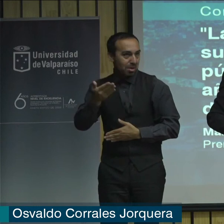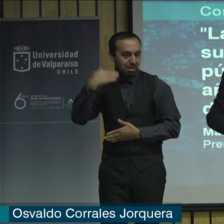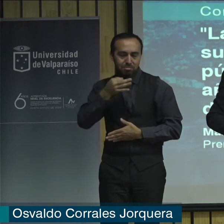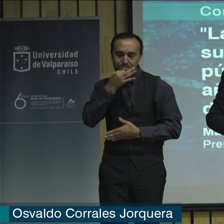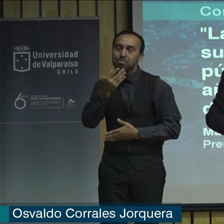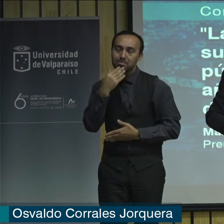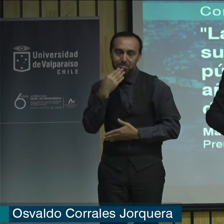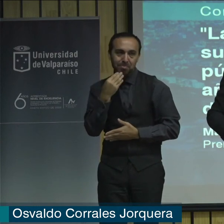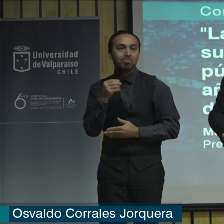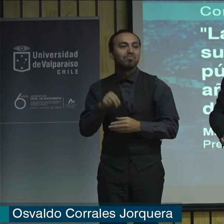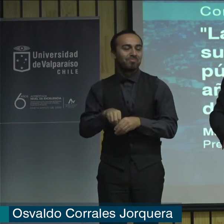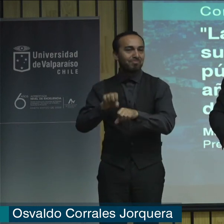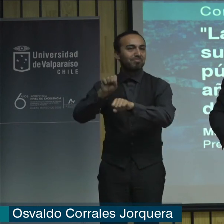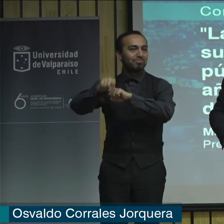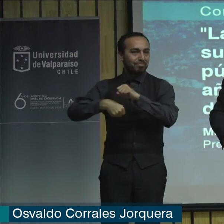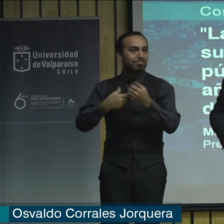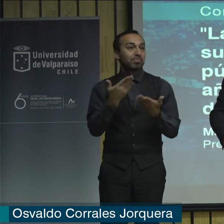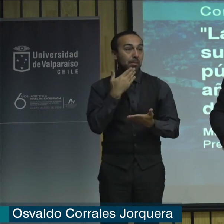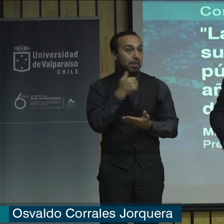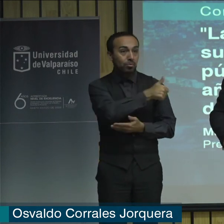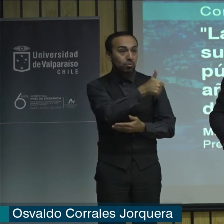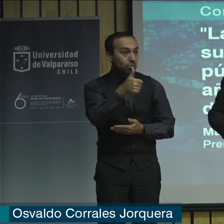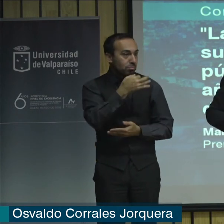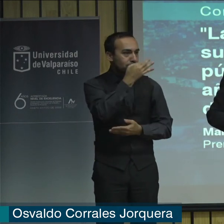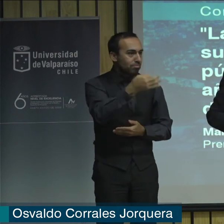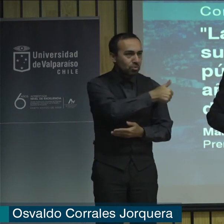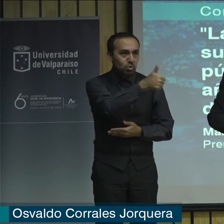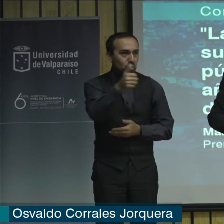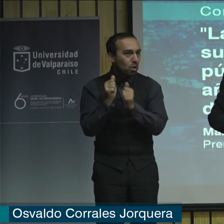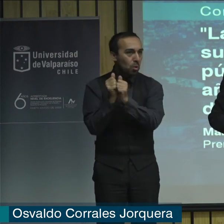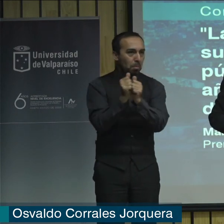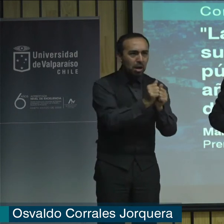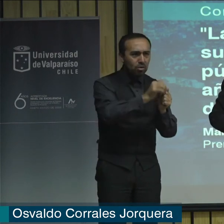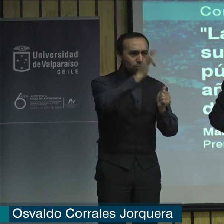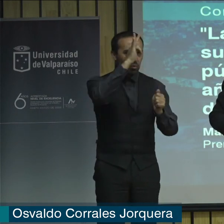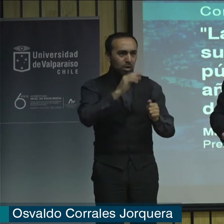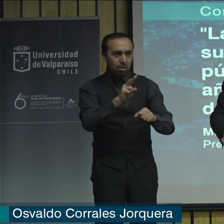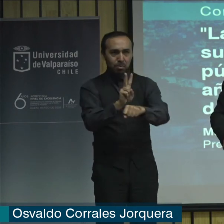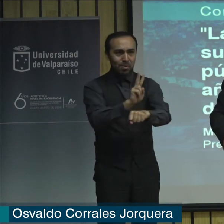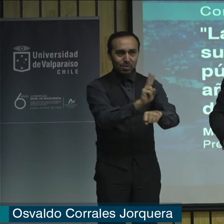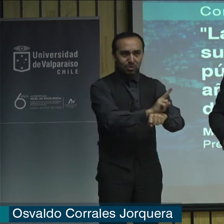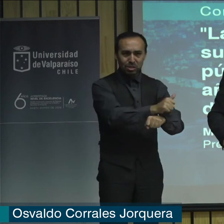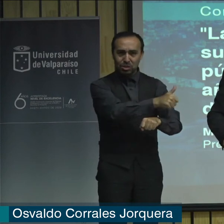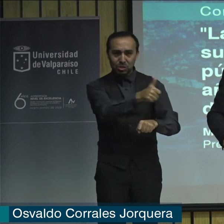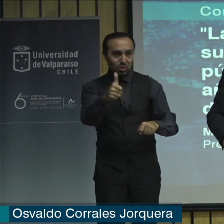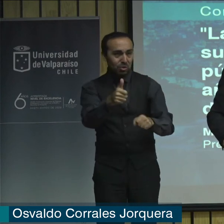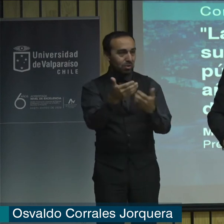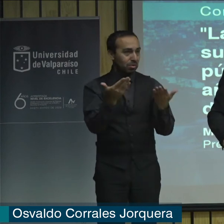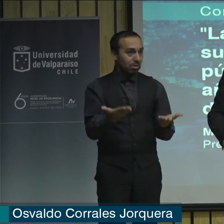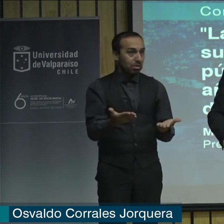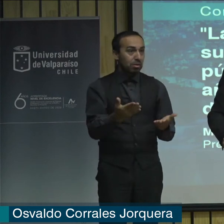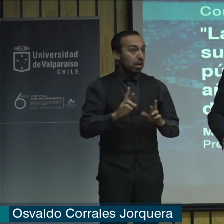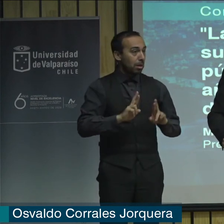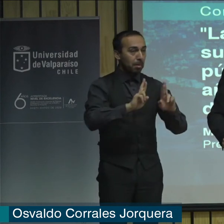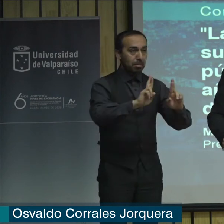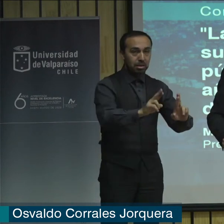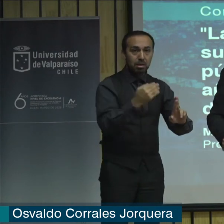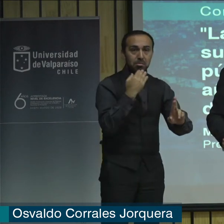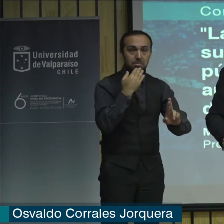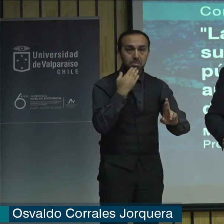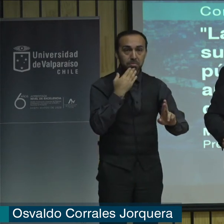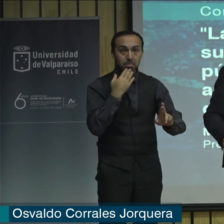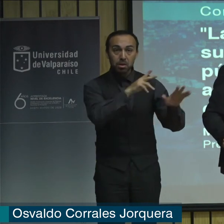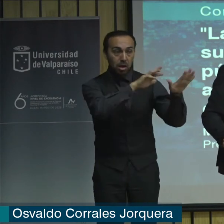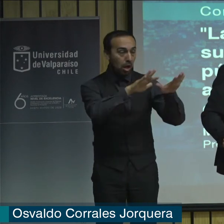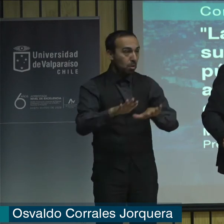a todas las autoridades presentes a los académicos académicos funcionarios funcionarias a los representantes de las y los